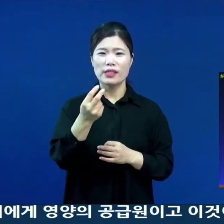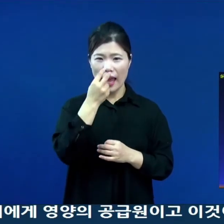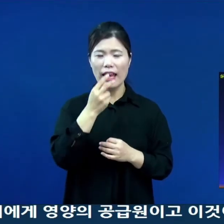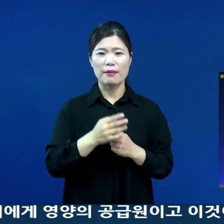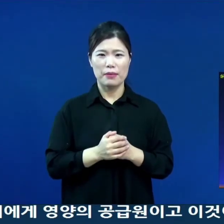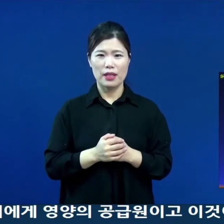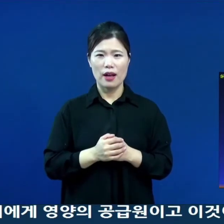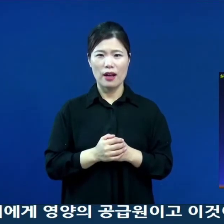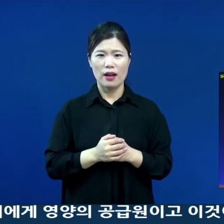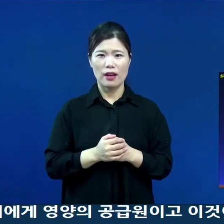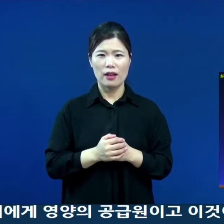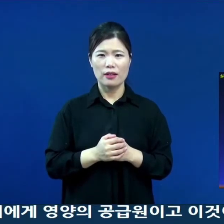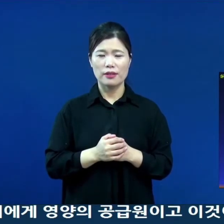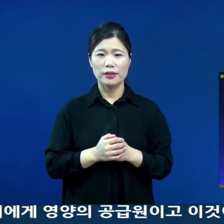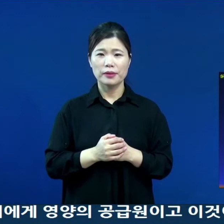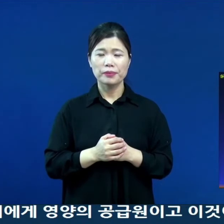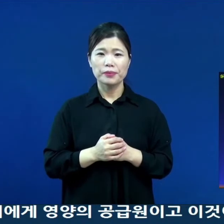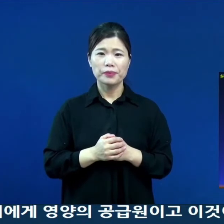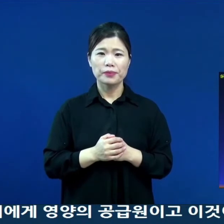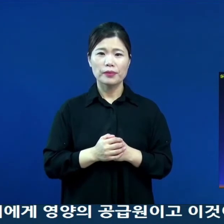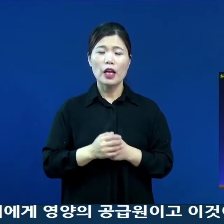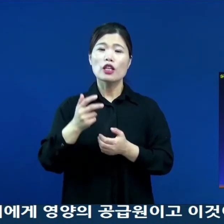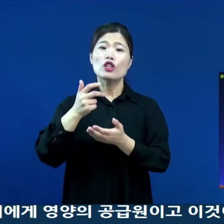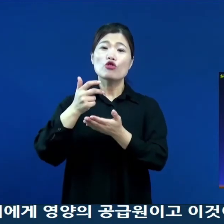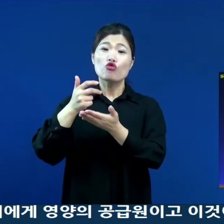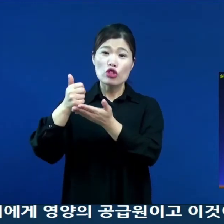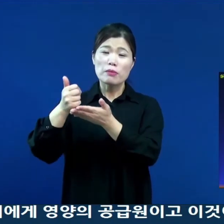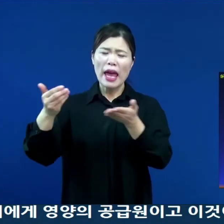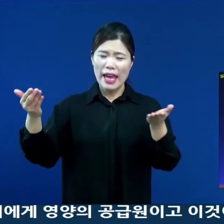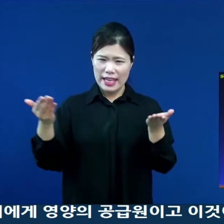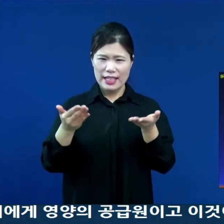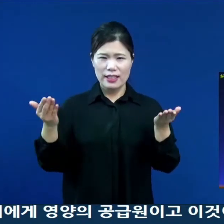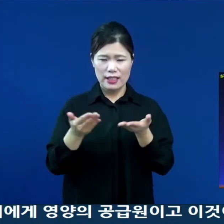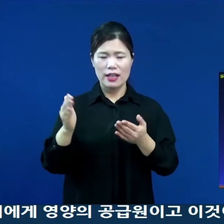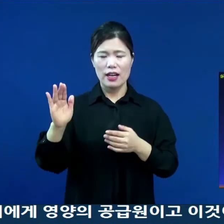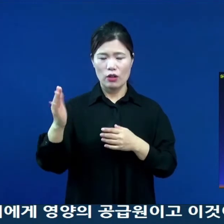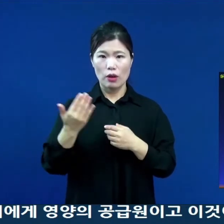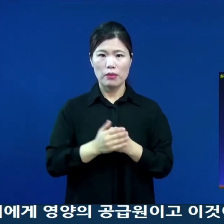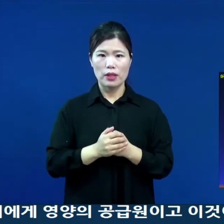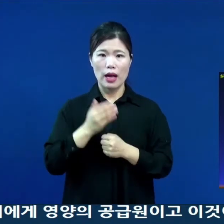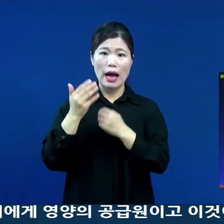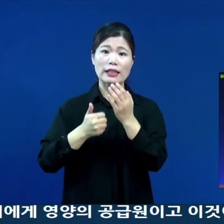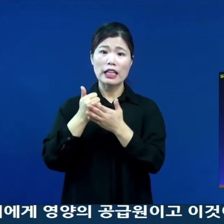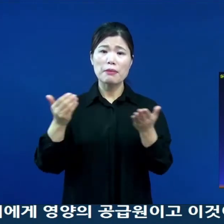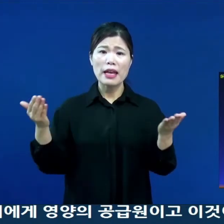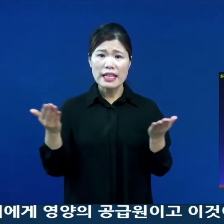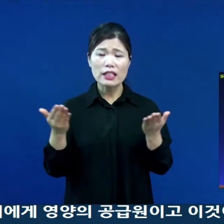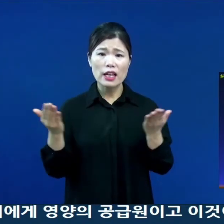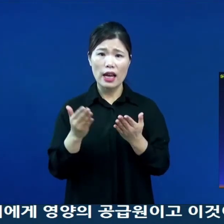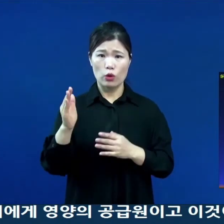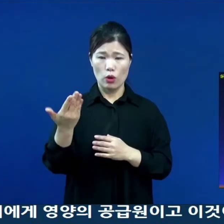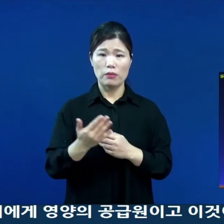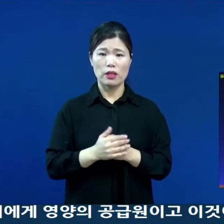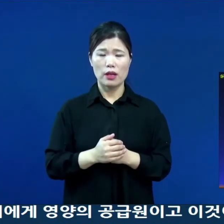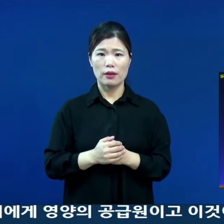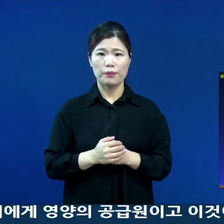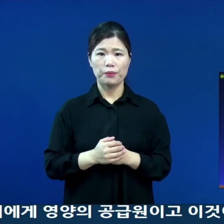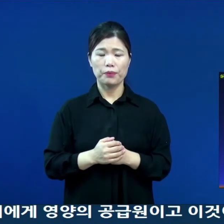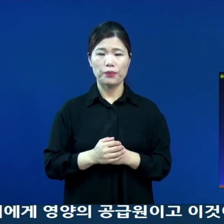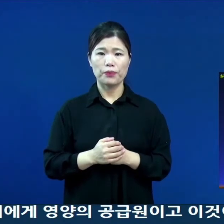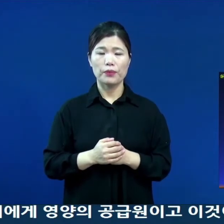공급해 준 힘을 갖고 뭐 하는 겁니까? 주님의 일을 하는 거예요. 하나님의 일을 하는 겁니다. 자,